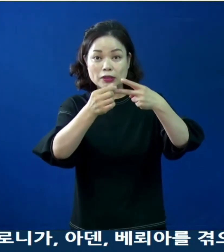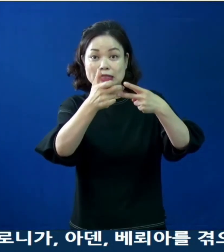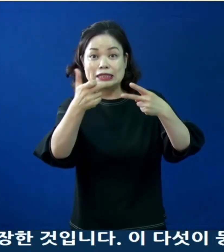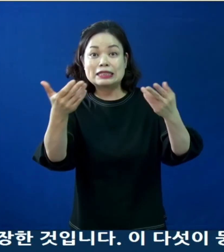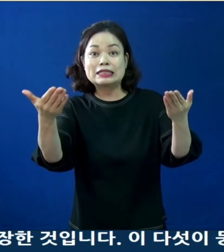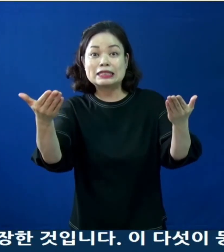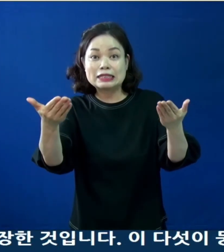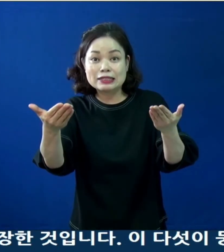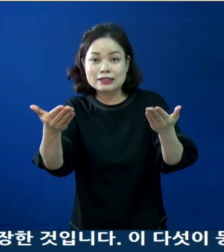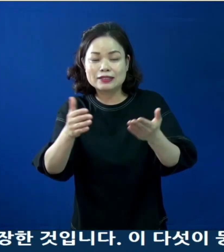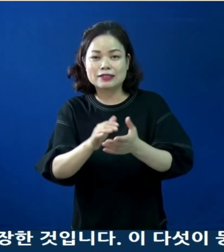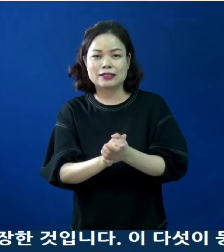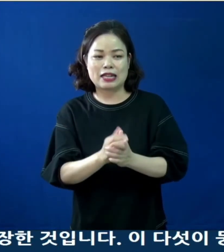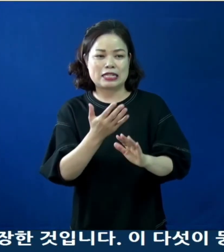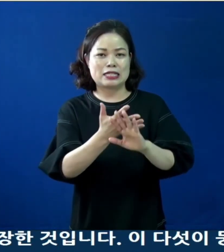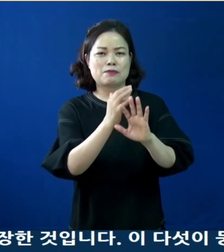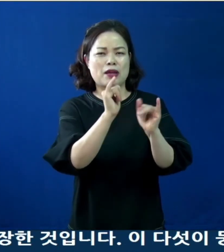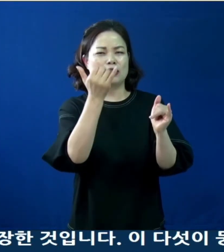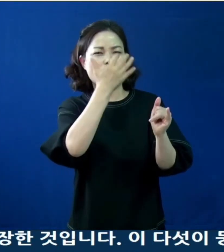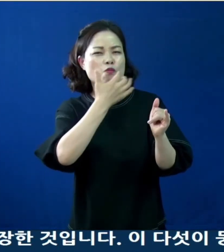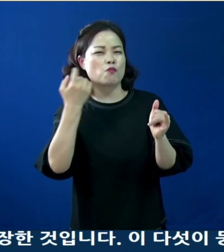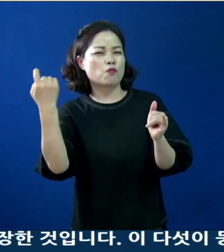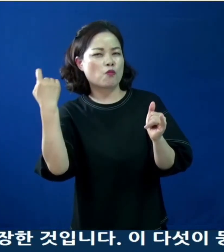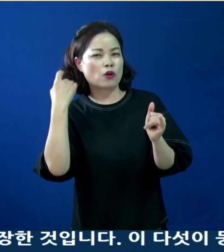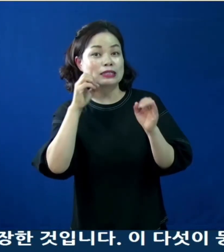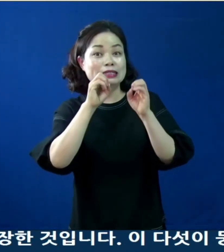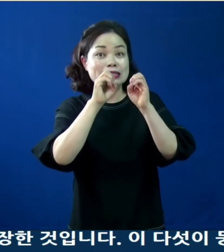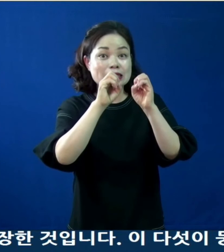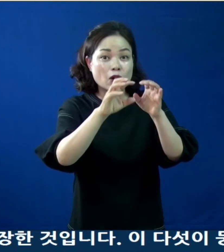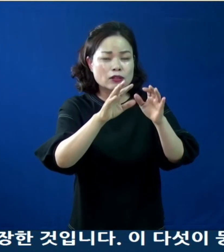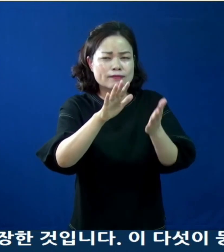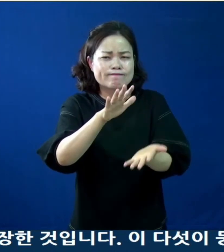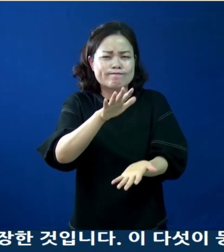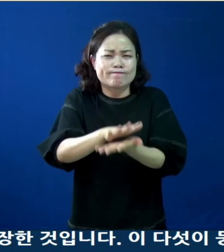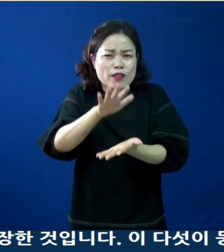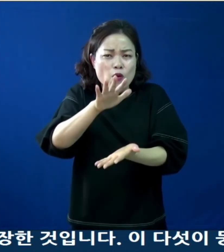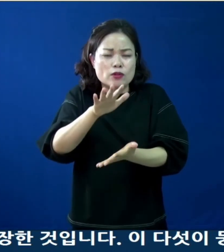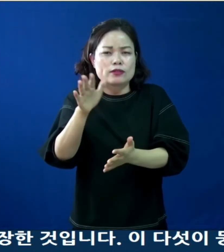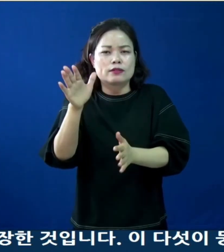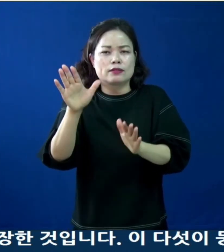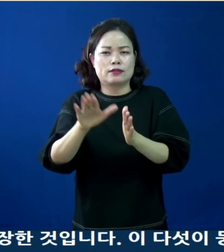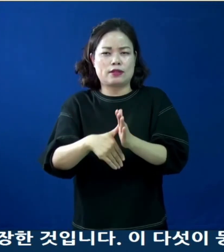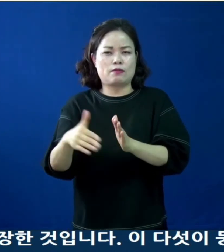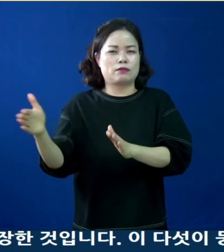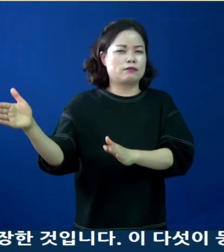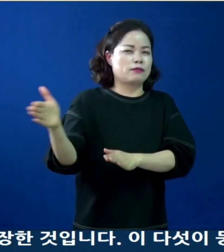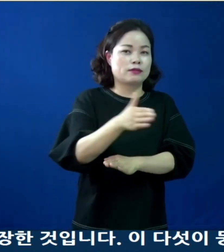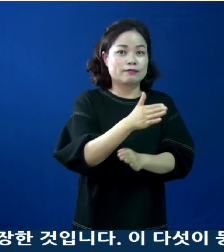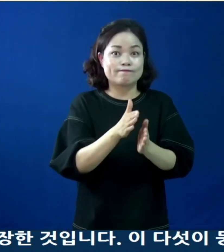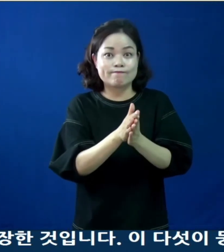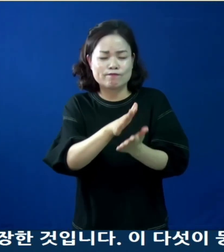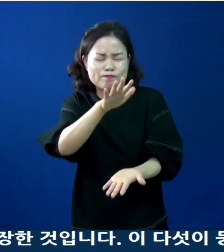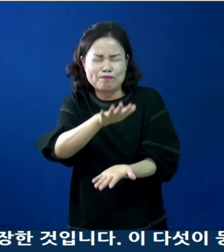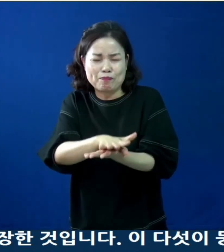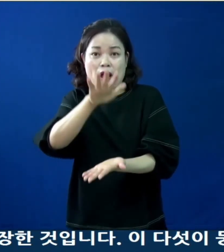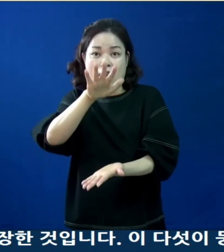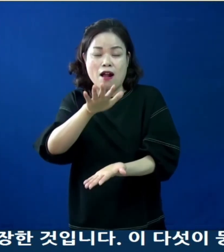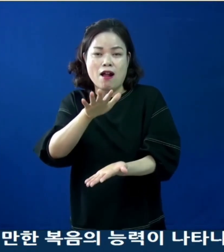일은요, 이방인에게 복음을 전하겠다는 뜨거운 열정이 이때부터 타오르요. 이때부터